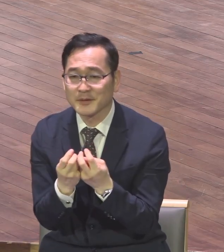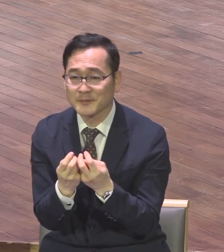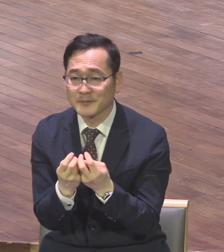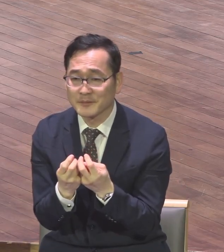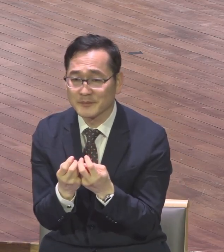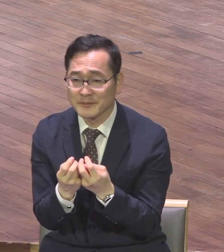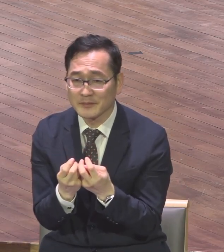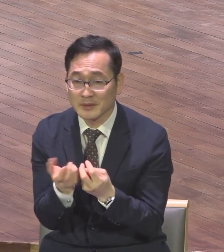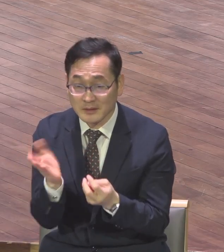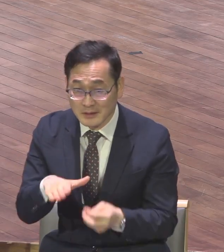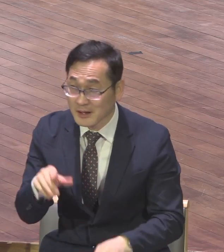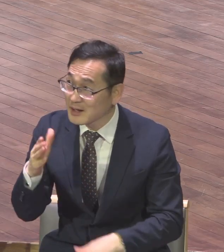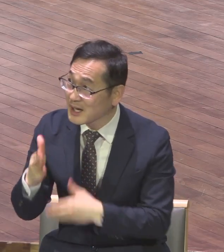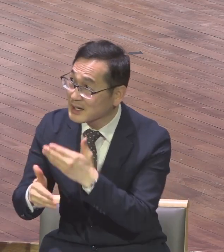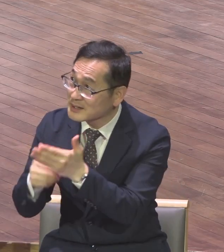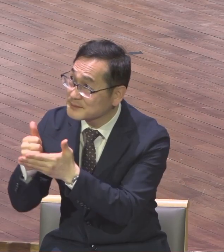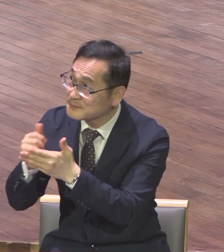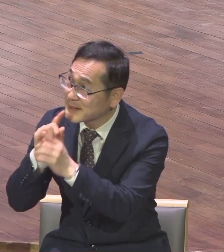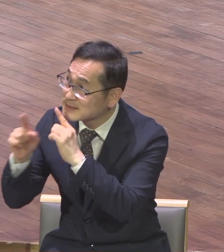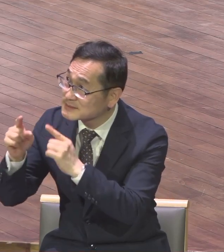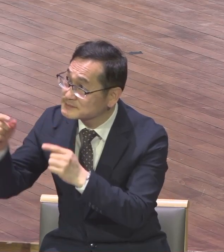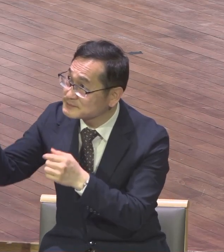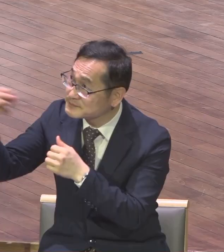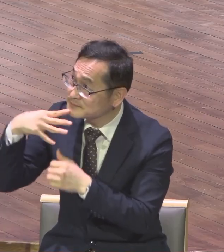하나님의 말씀에 순종해서